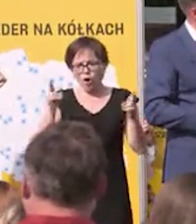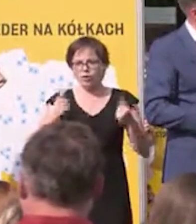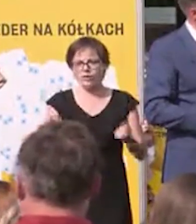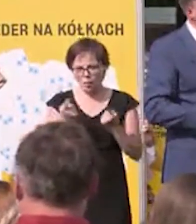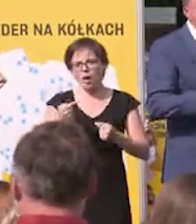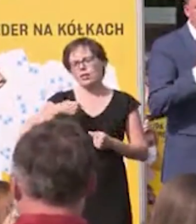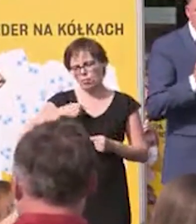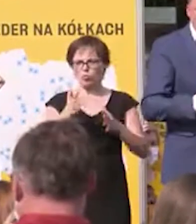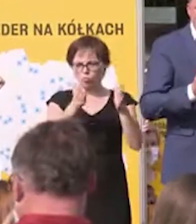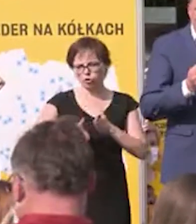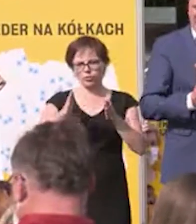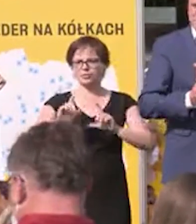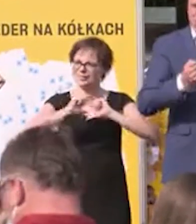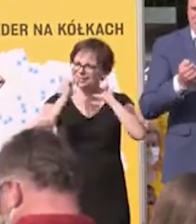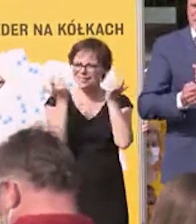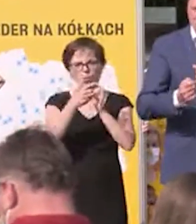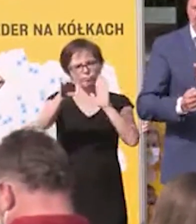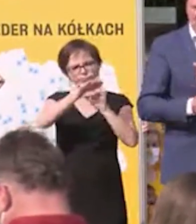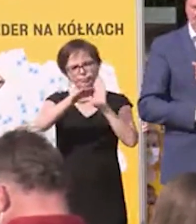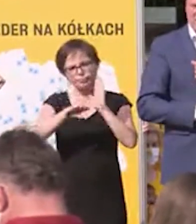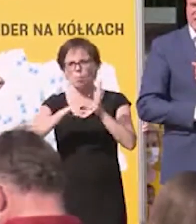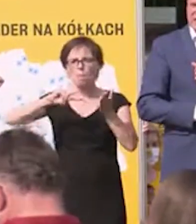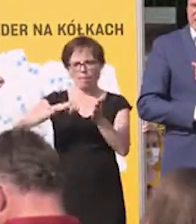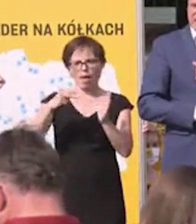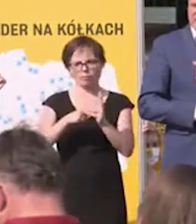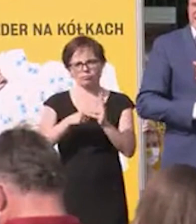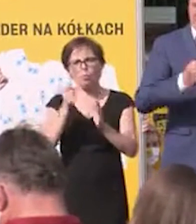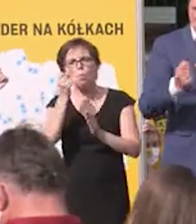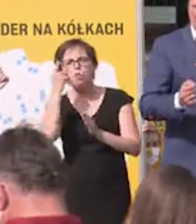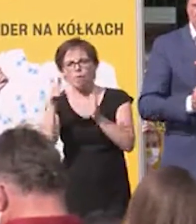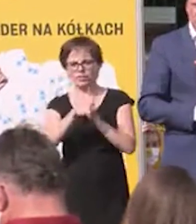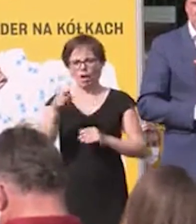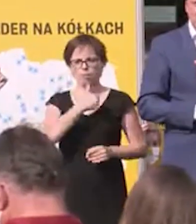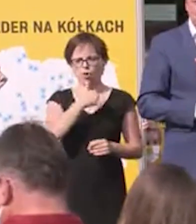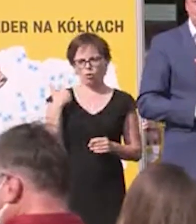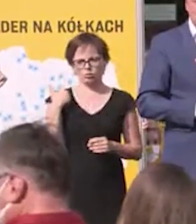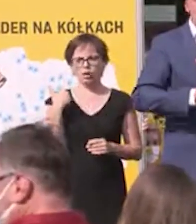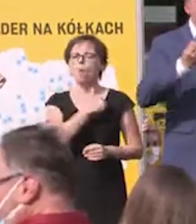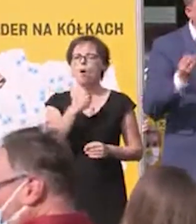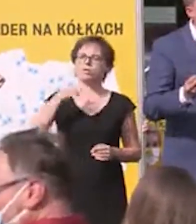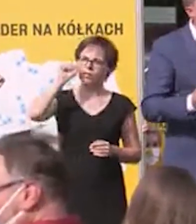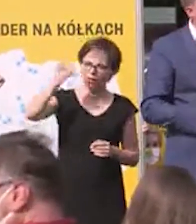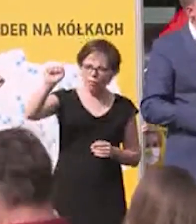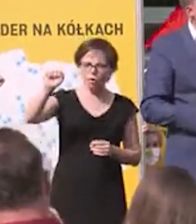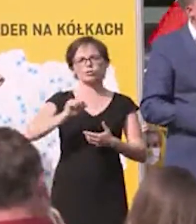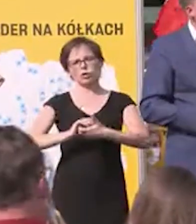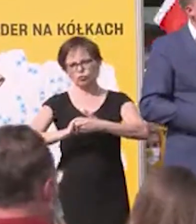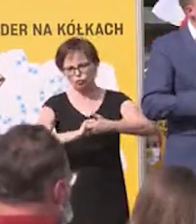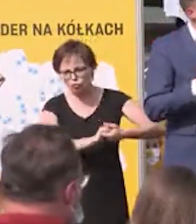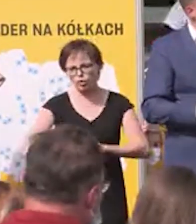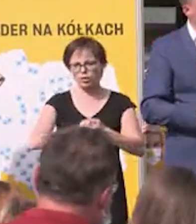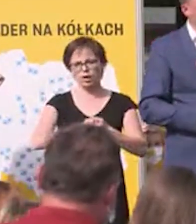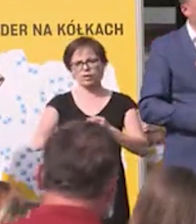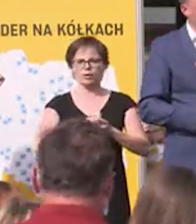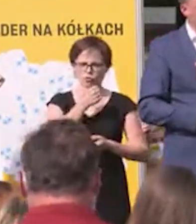przygotowaliśmy całościowy plan, pomysł dla Polski. Demokratycznej, solidarnej